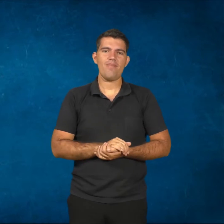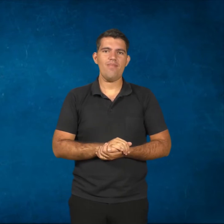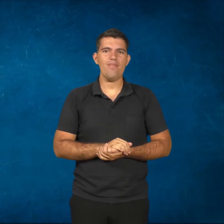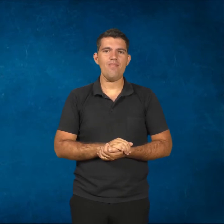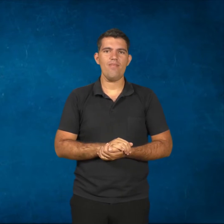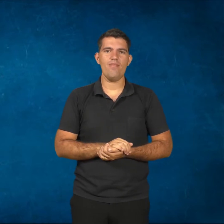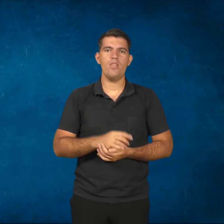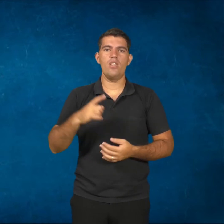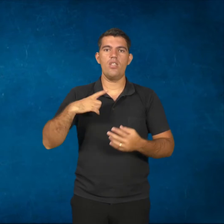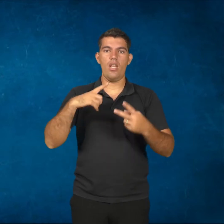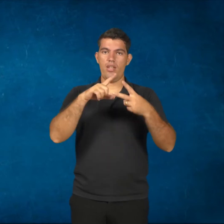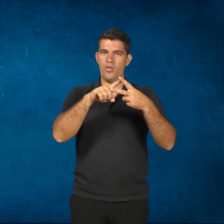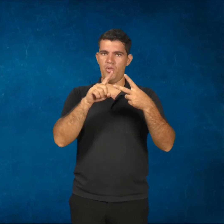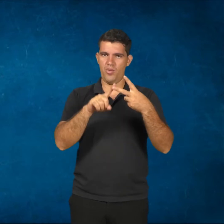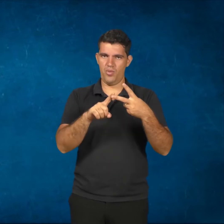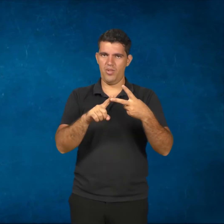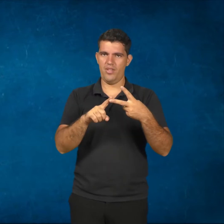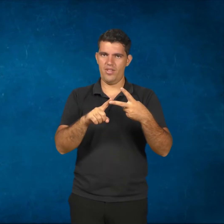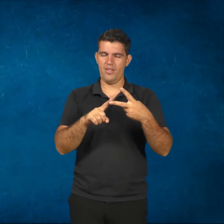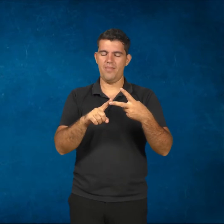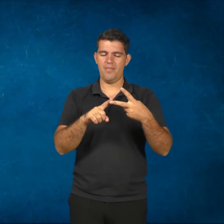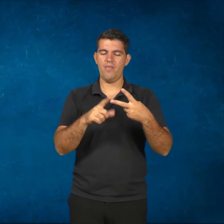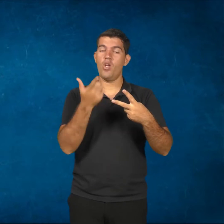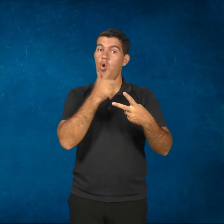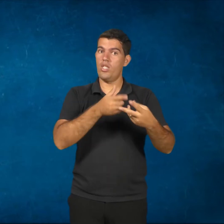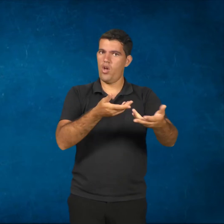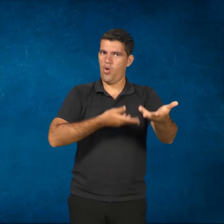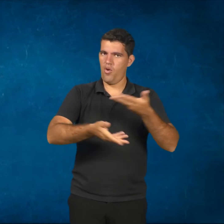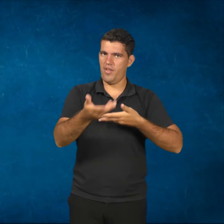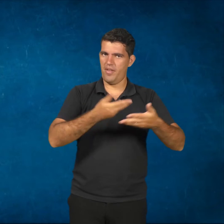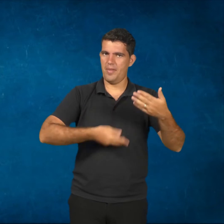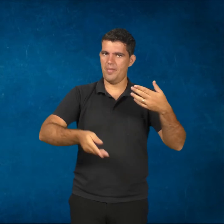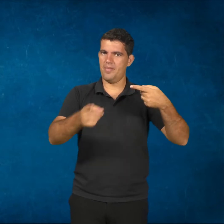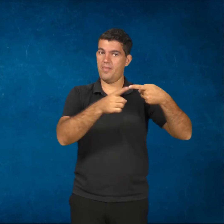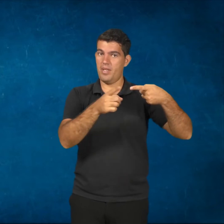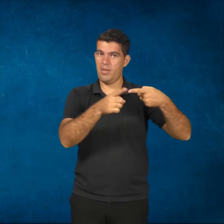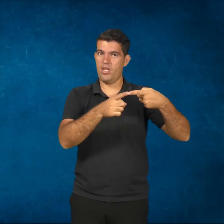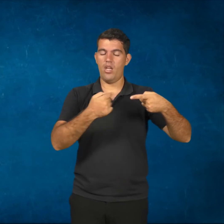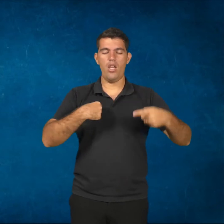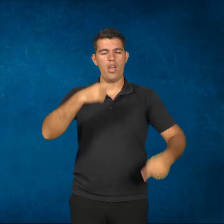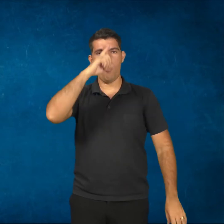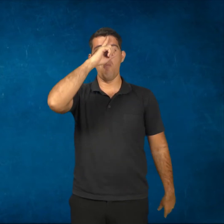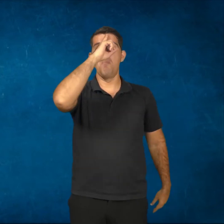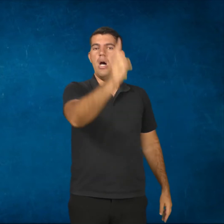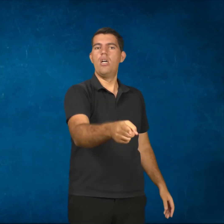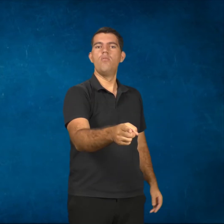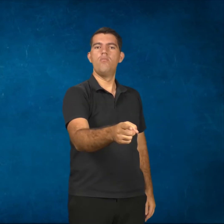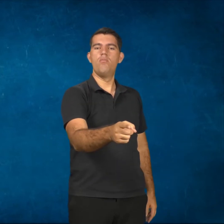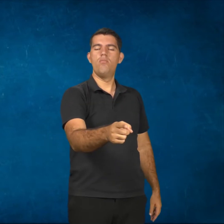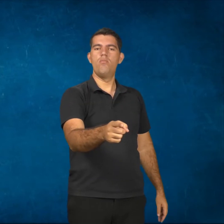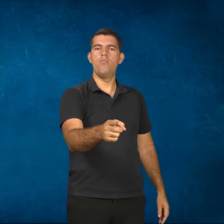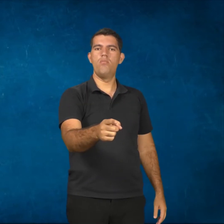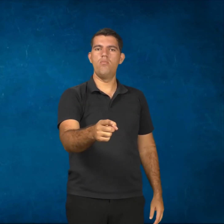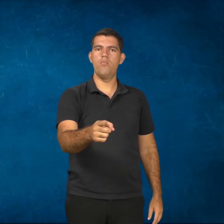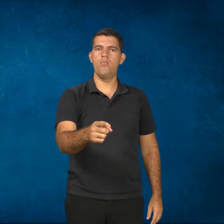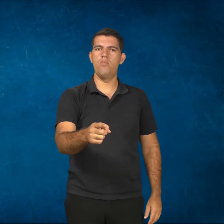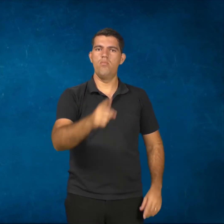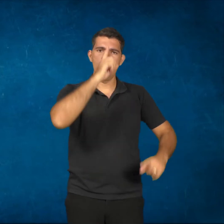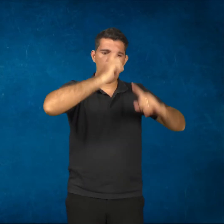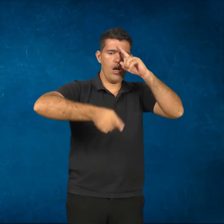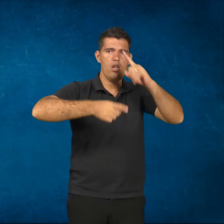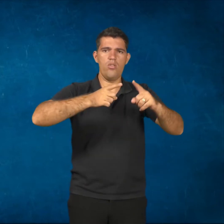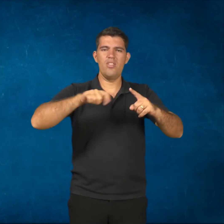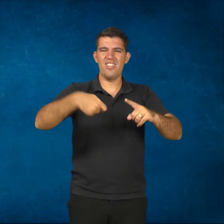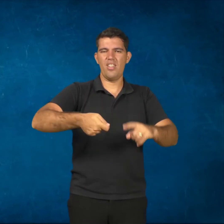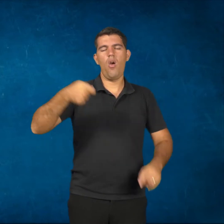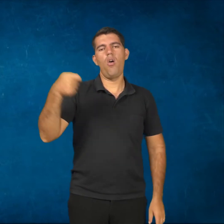Existem 2 formas de conviver com este. Uma é eu dominando o outro, que é